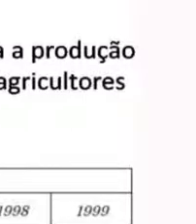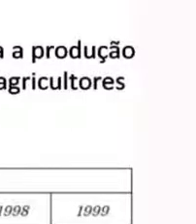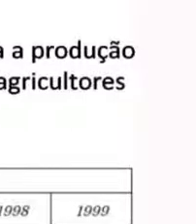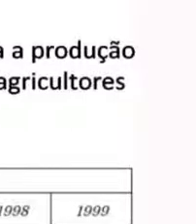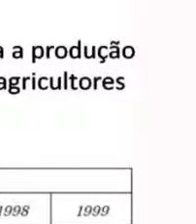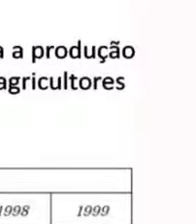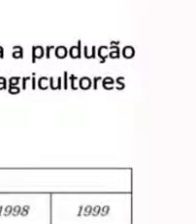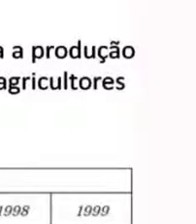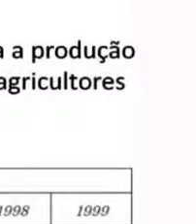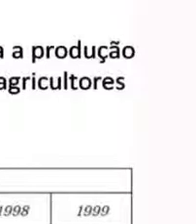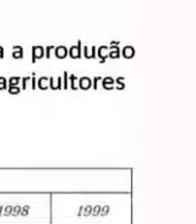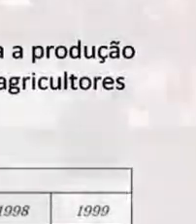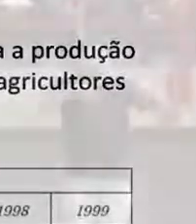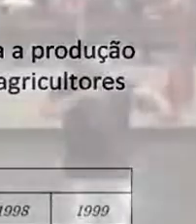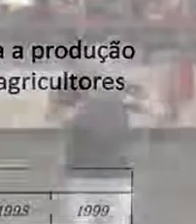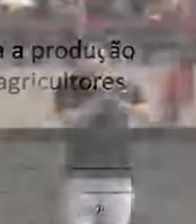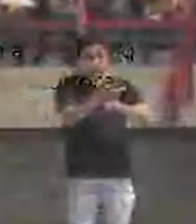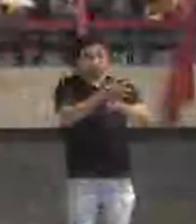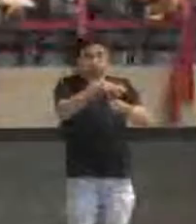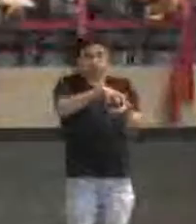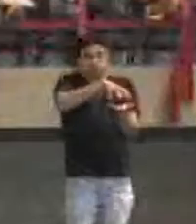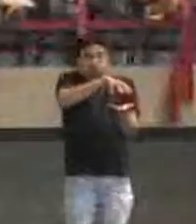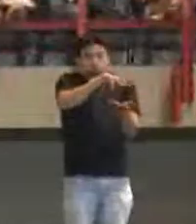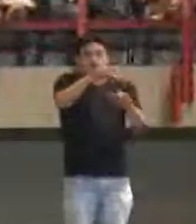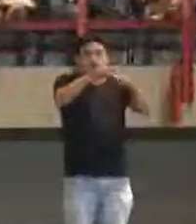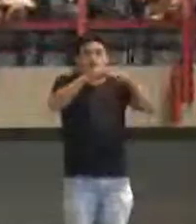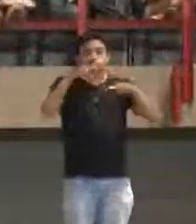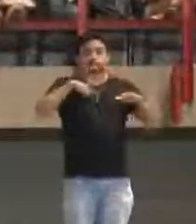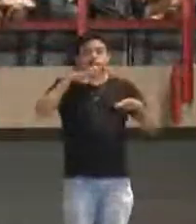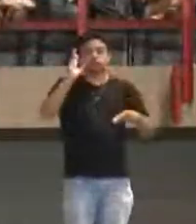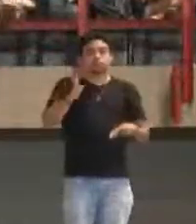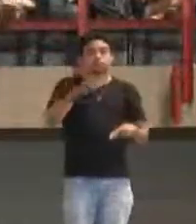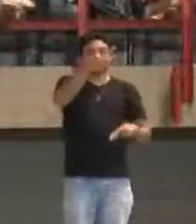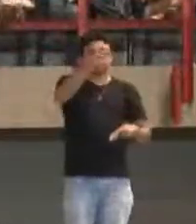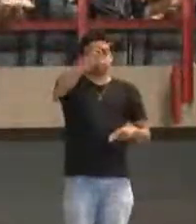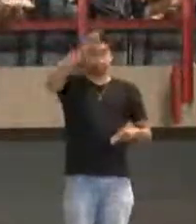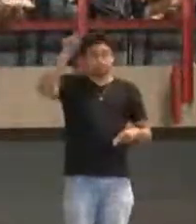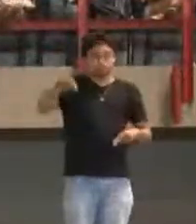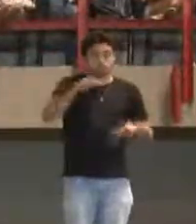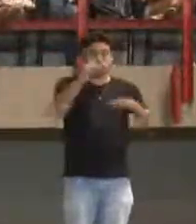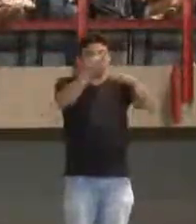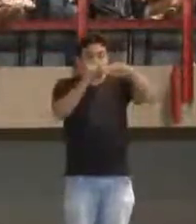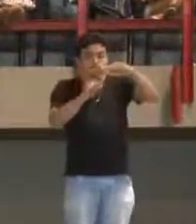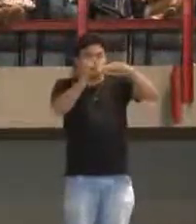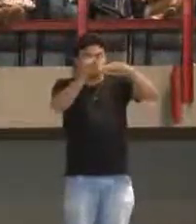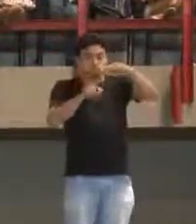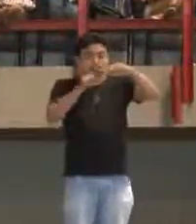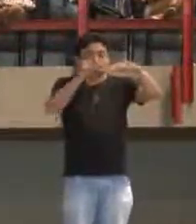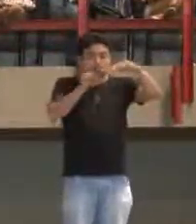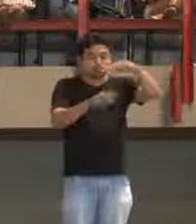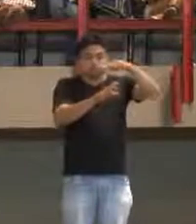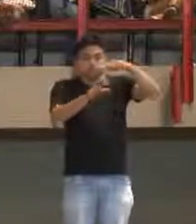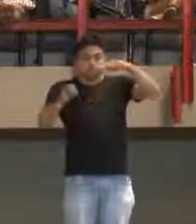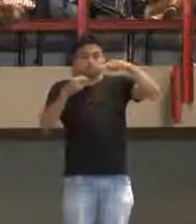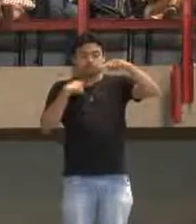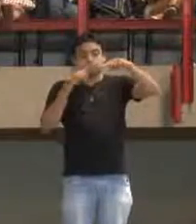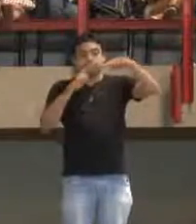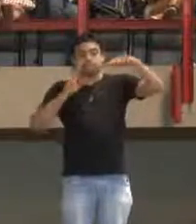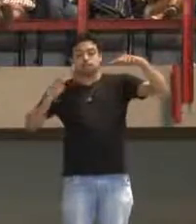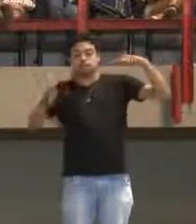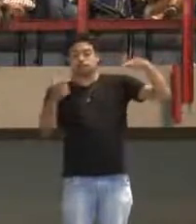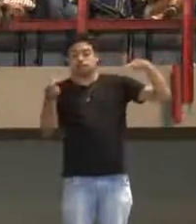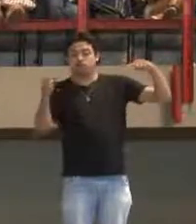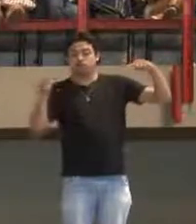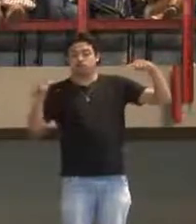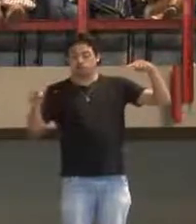pela produtividade, que é 1.500. Quando eu pego 30 milhões e divido por 1.500, eu obtenho